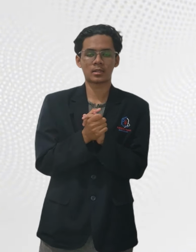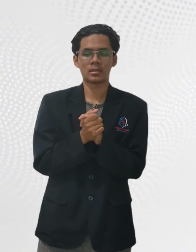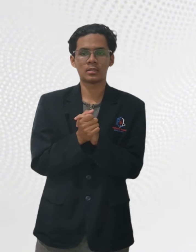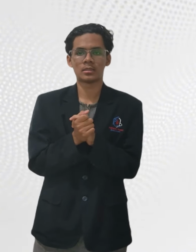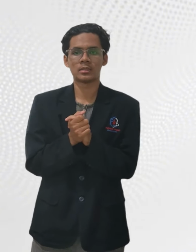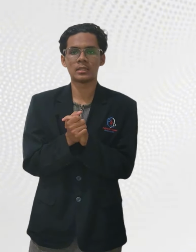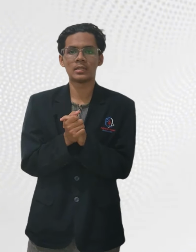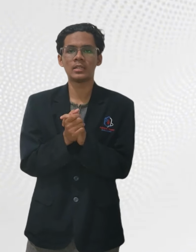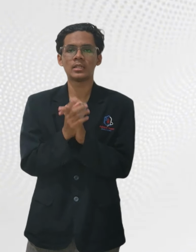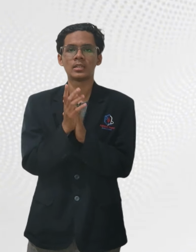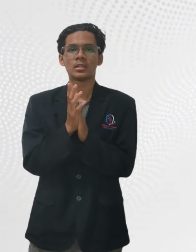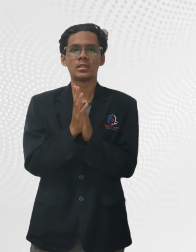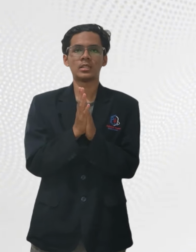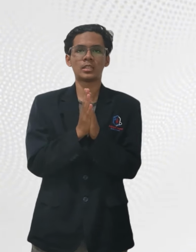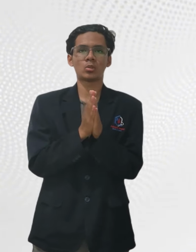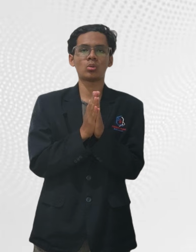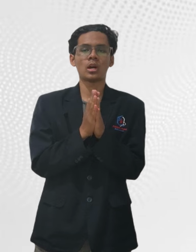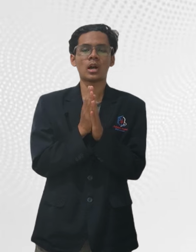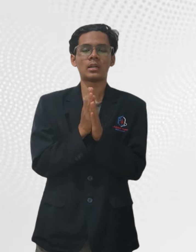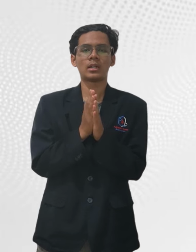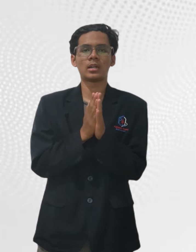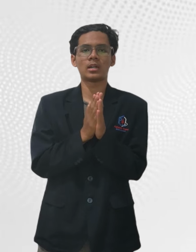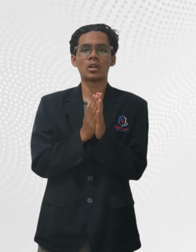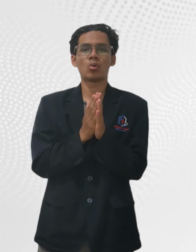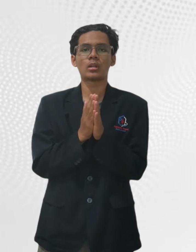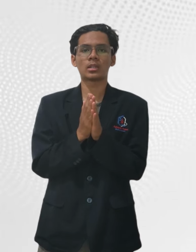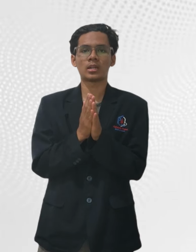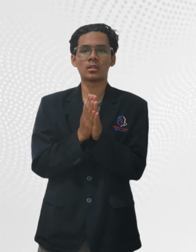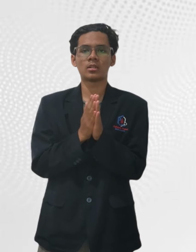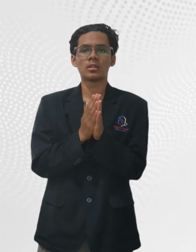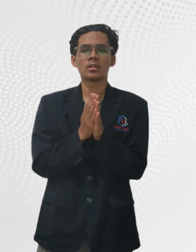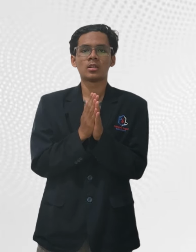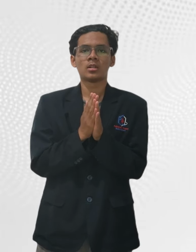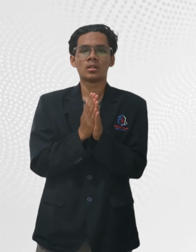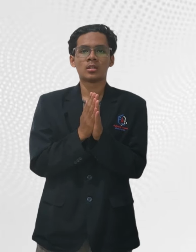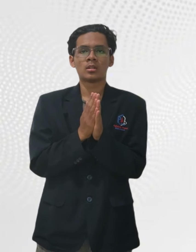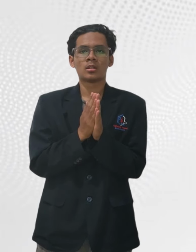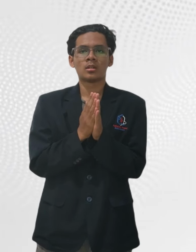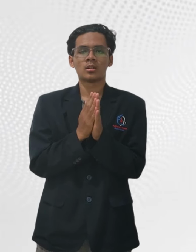perak. Jadi di situ ada warna